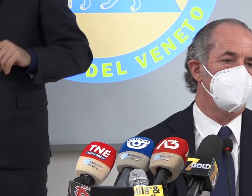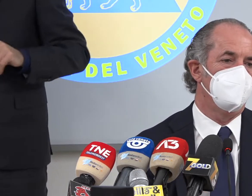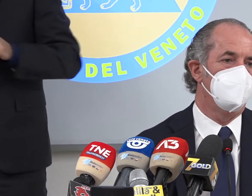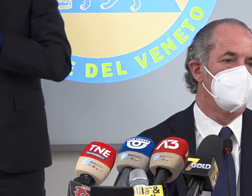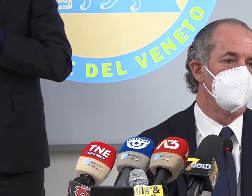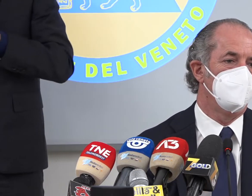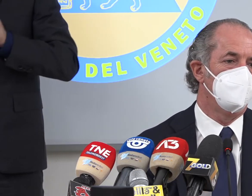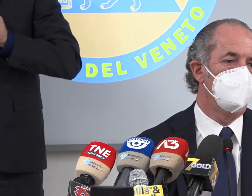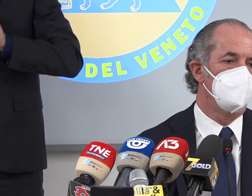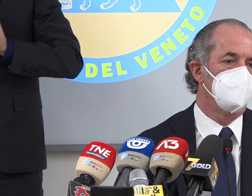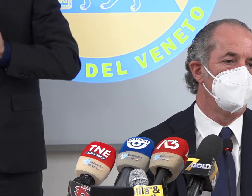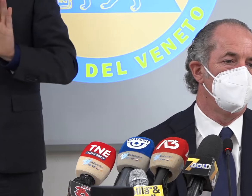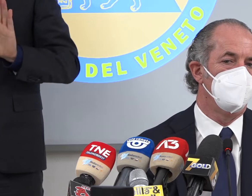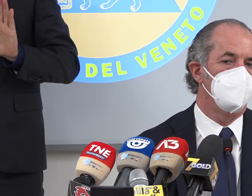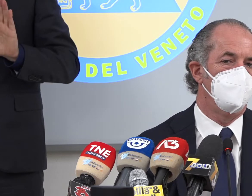depennati